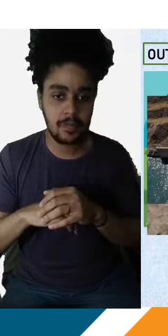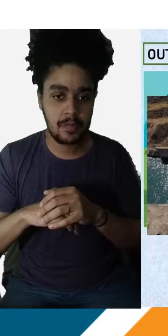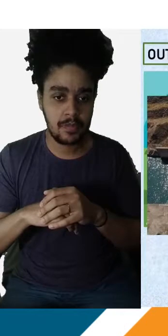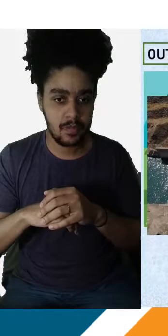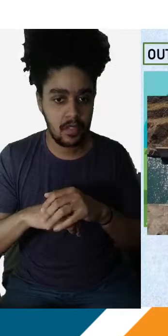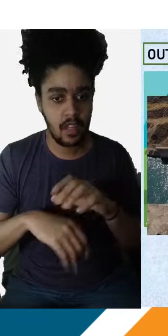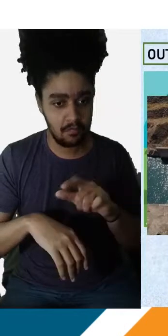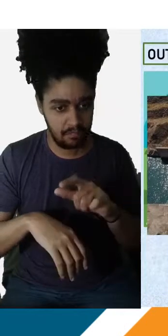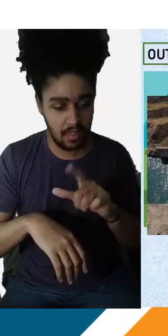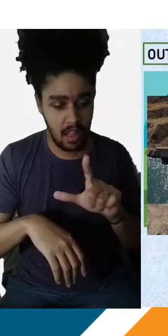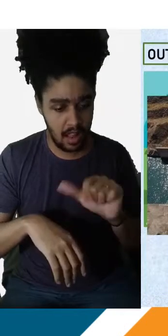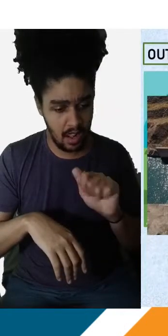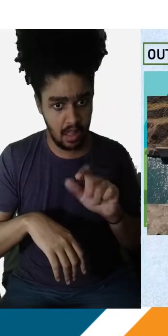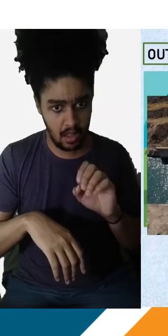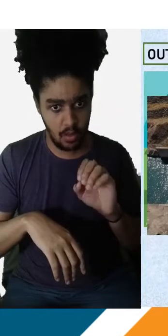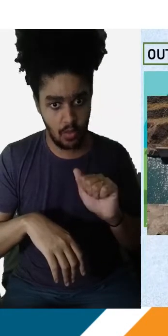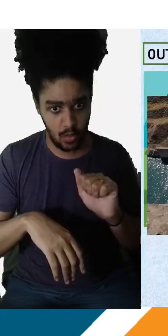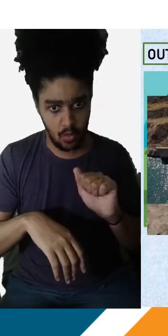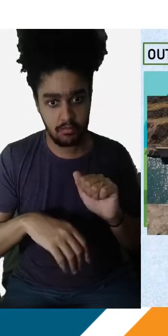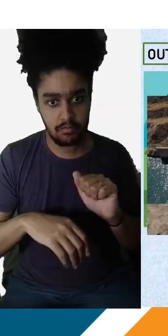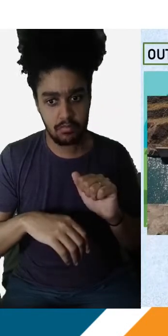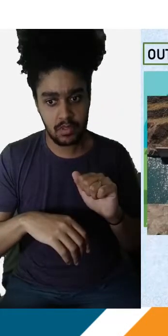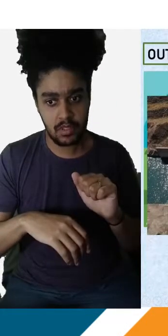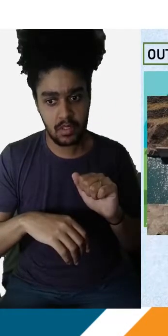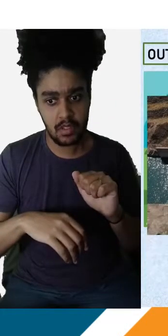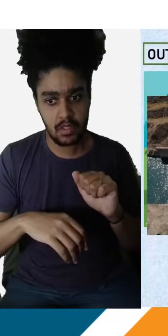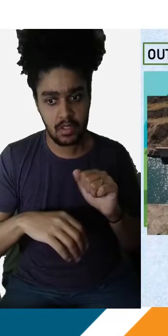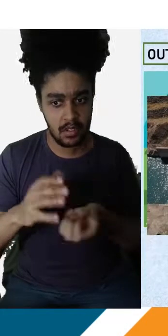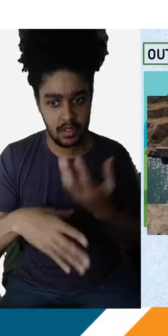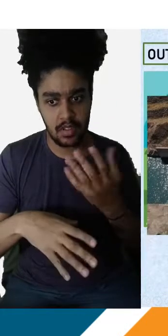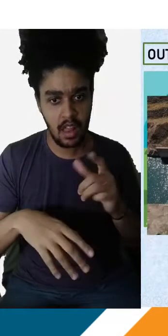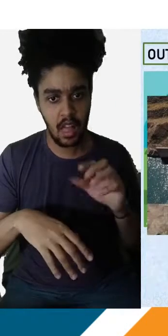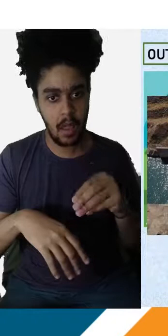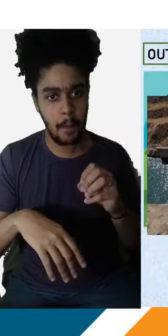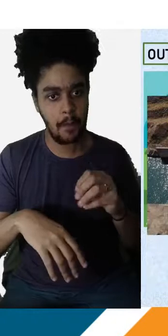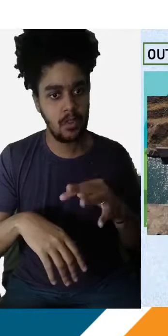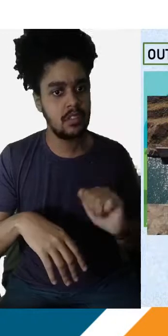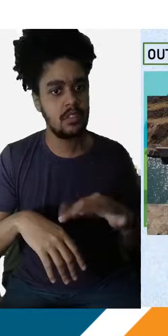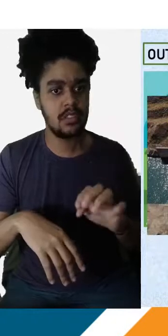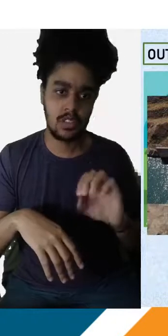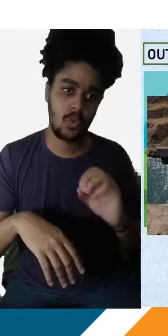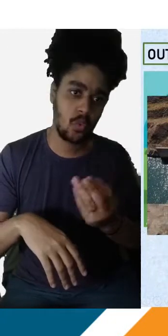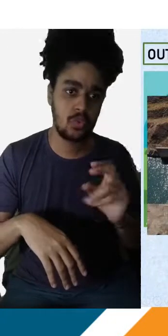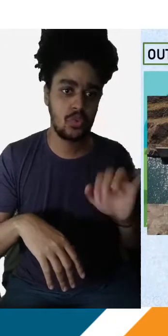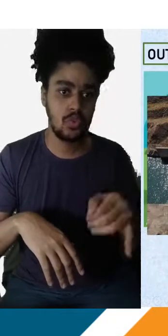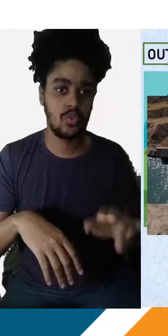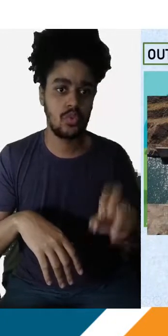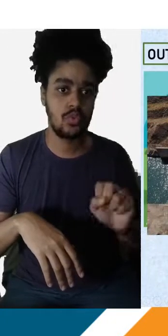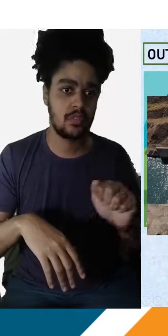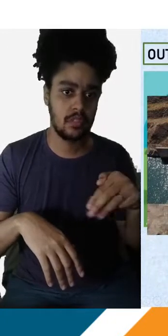A lagoa artificial formada, ela está a montante ou a jusante